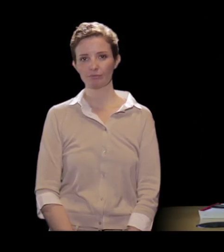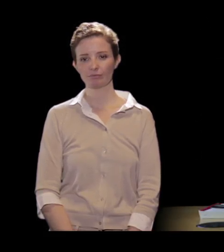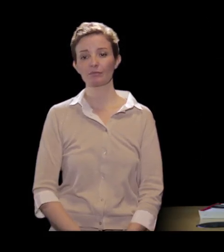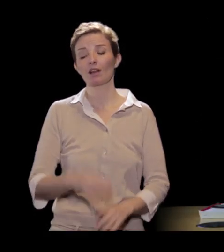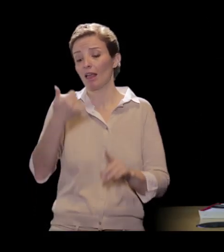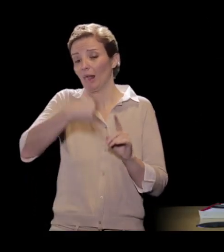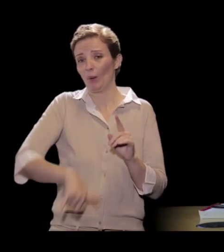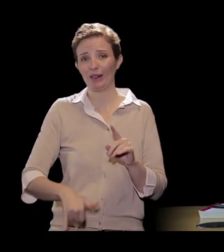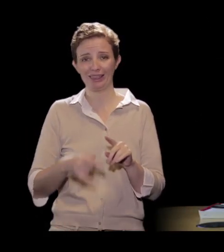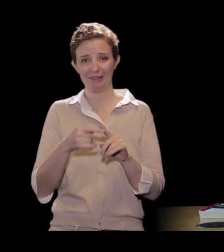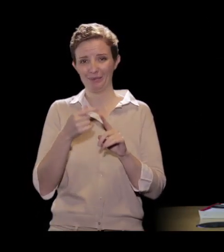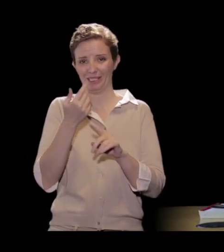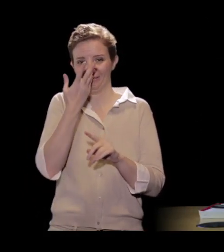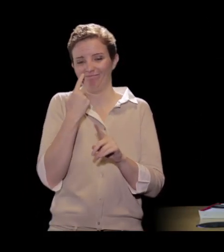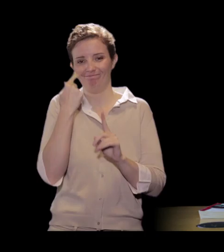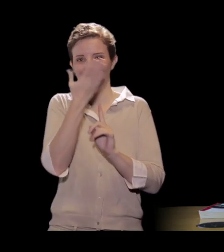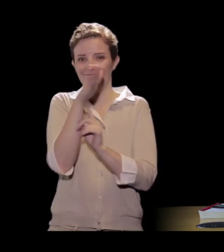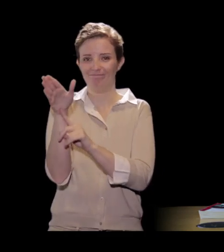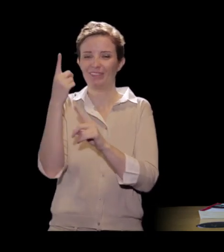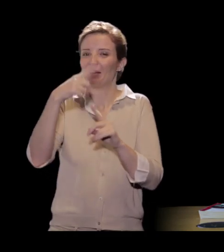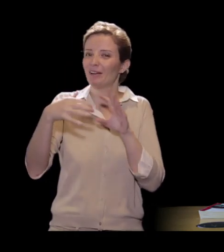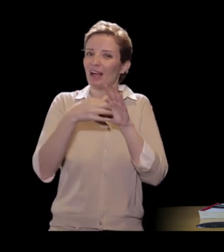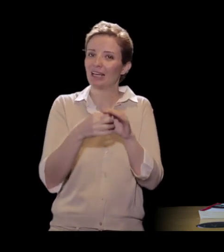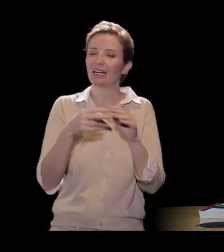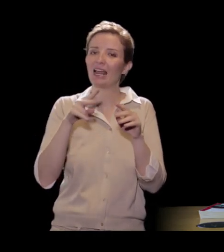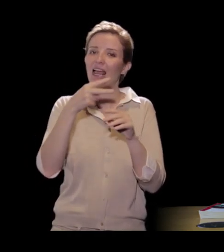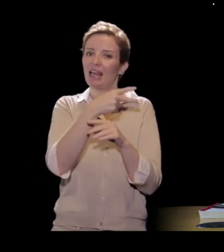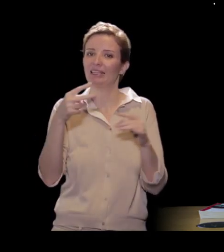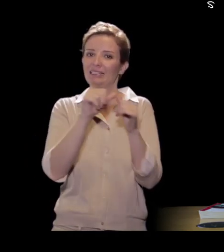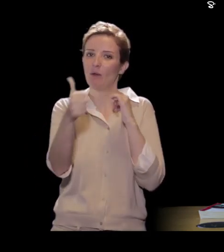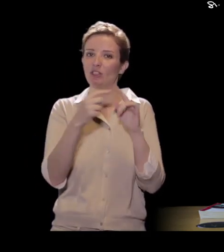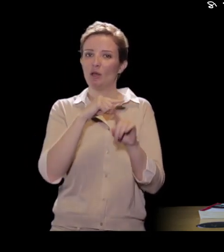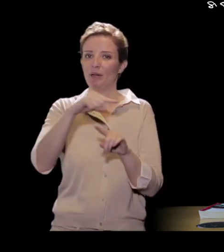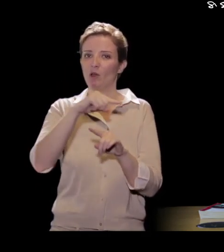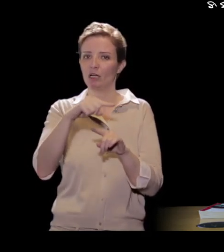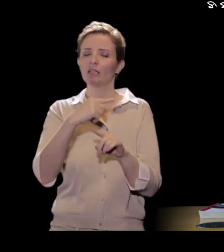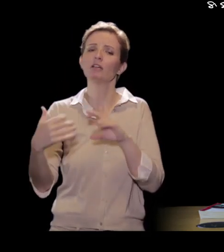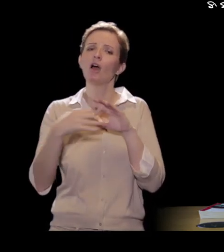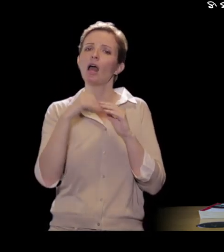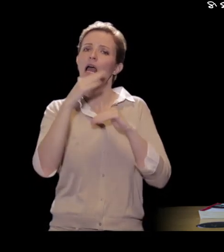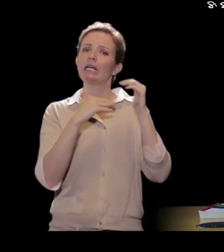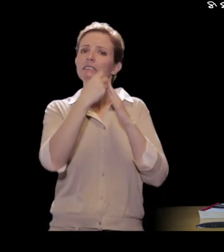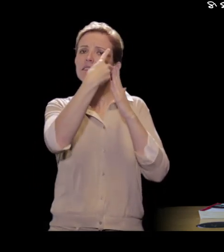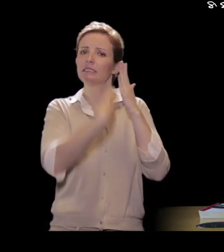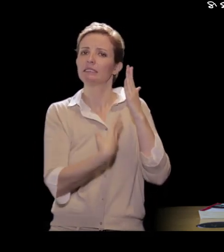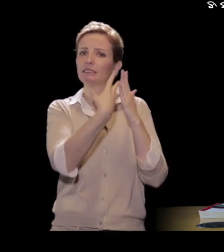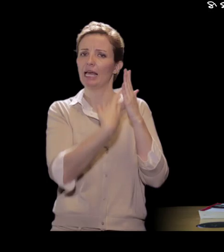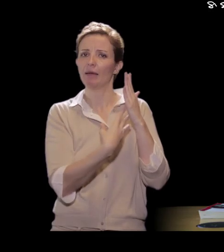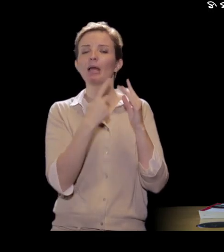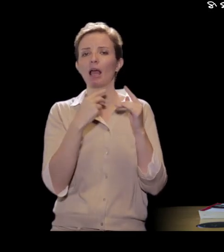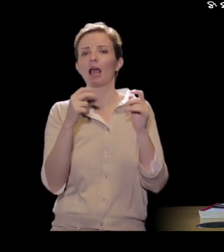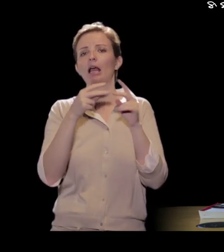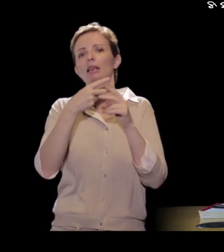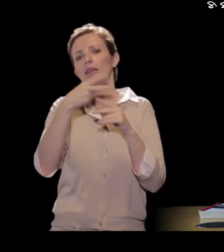l'ultima cosa che voglio farvi vedere per quanto riguarda i disequazioni di primo grado riguarda i sistemi di